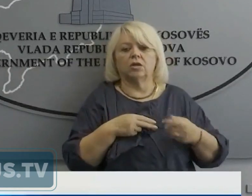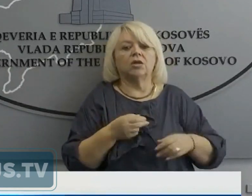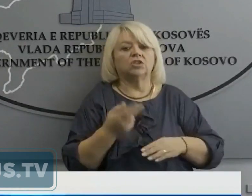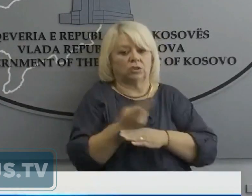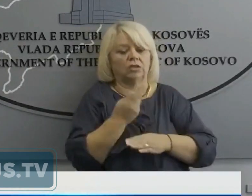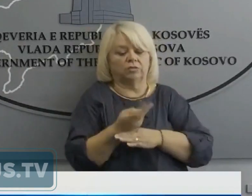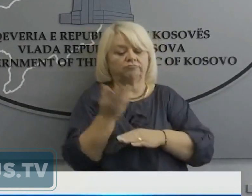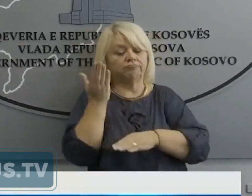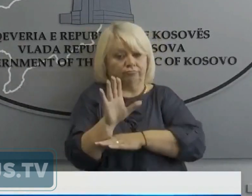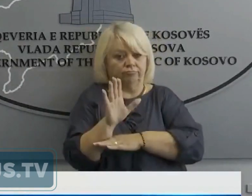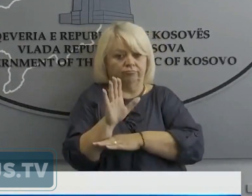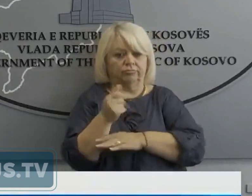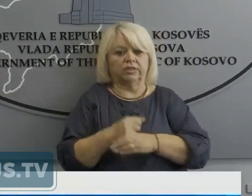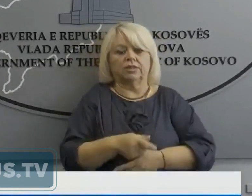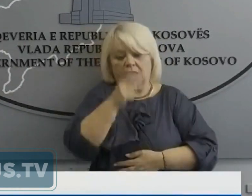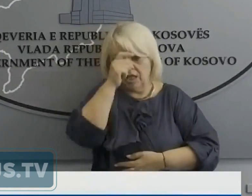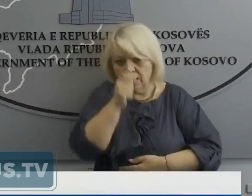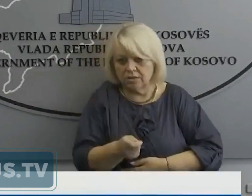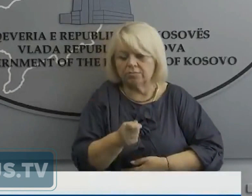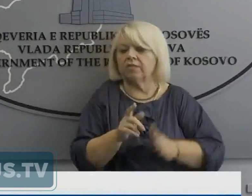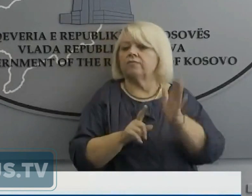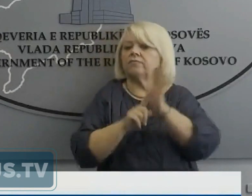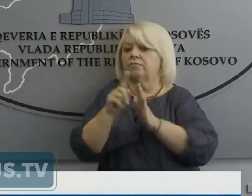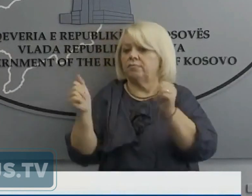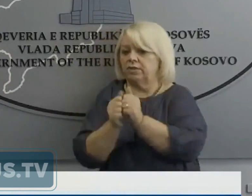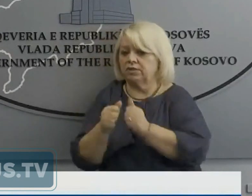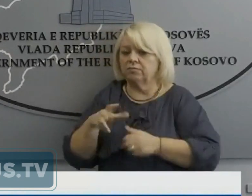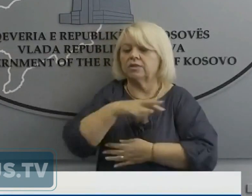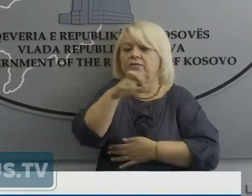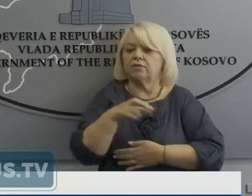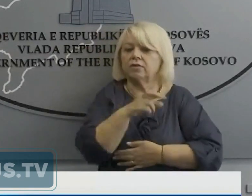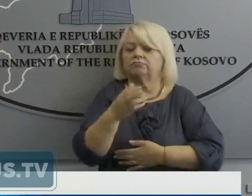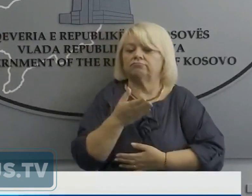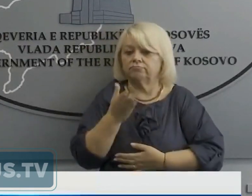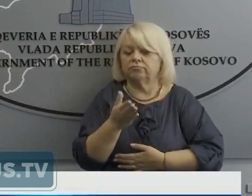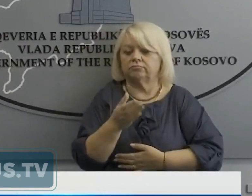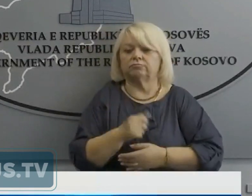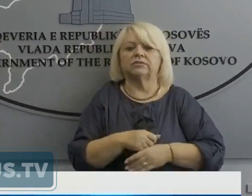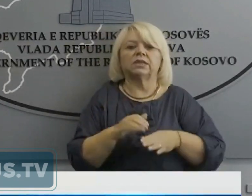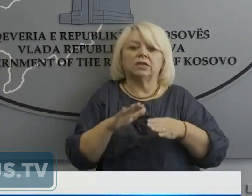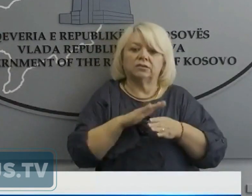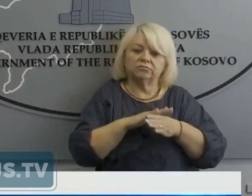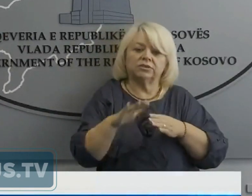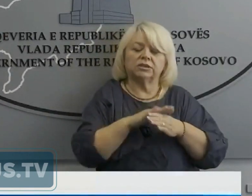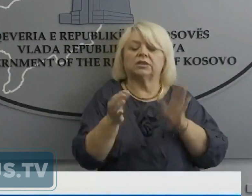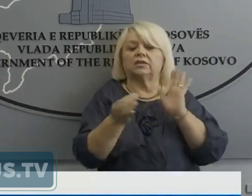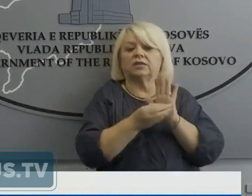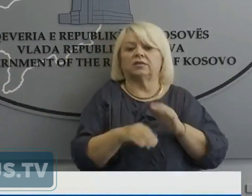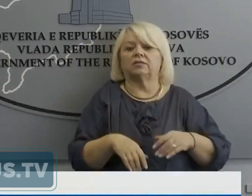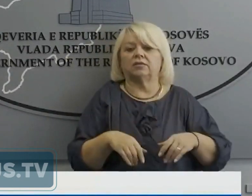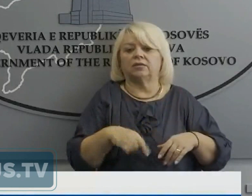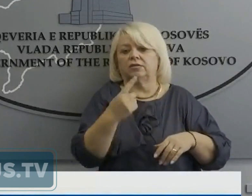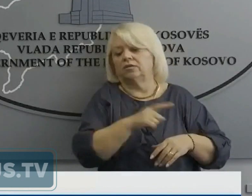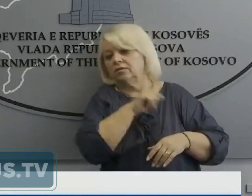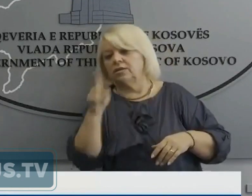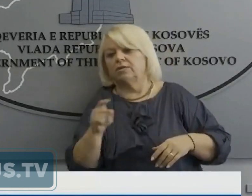e gjithashtu tregues i respektit për vlerat e Bashkimit Evropian, të cilat mishërohen pikërisht në nenet 1 deri